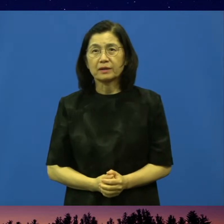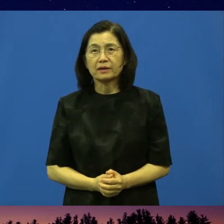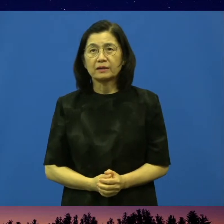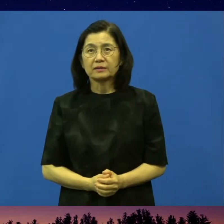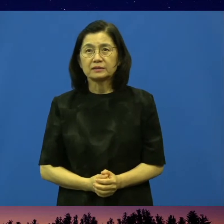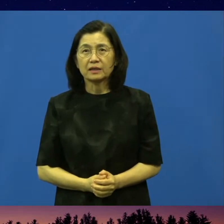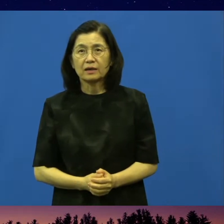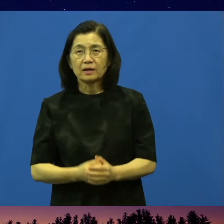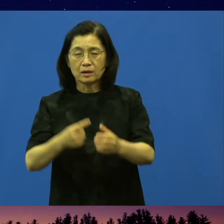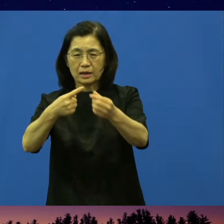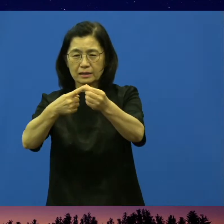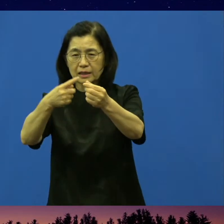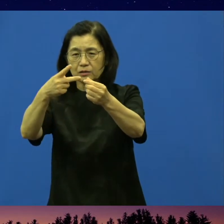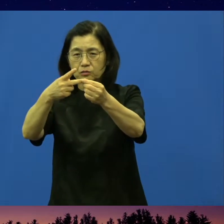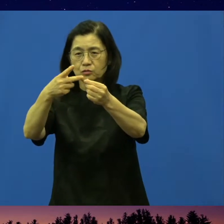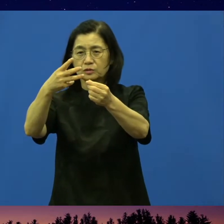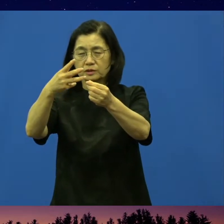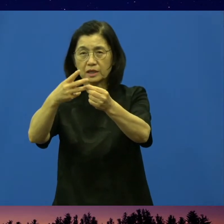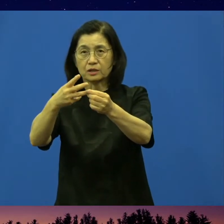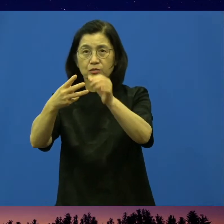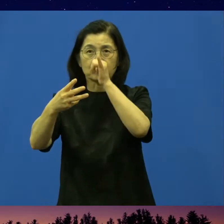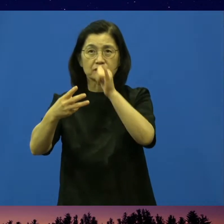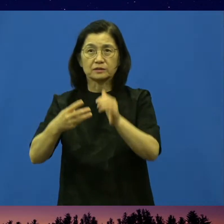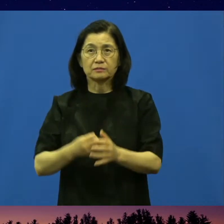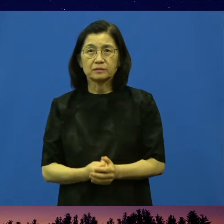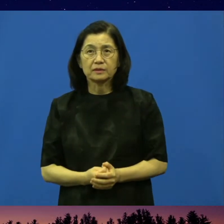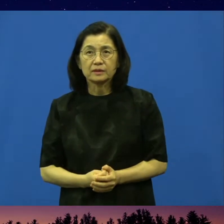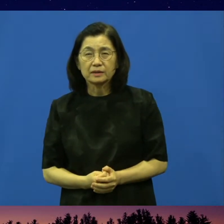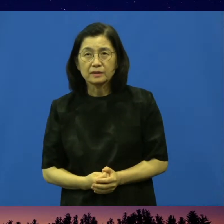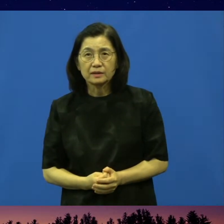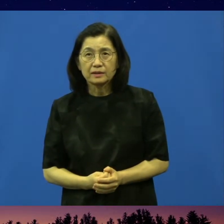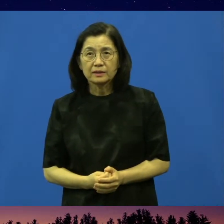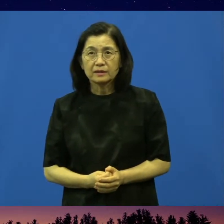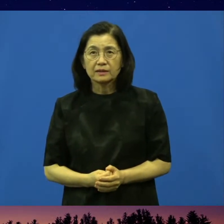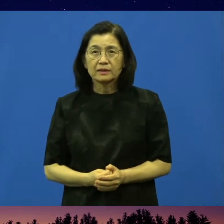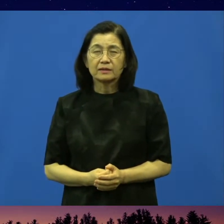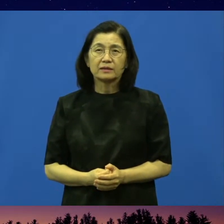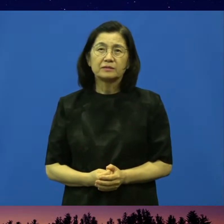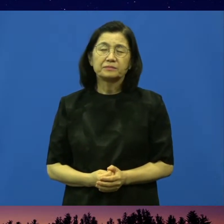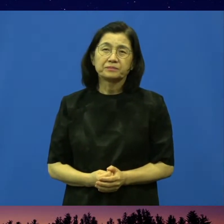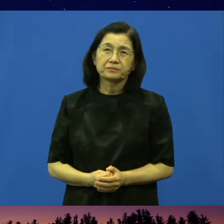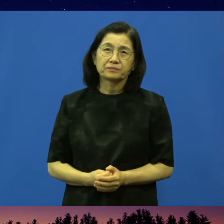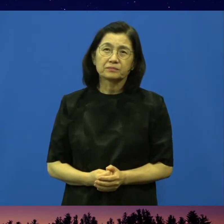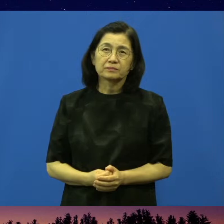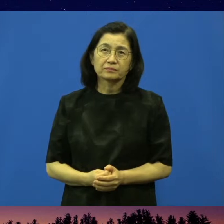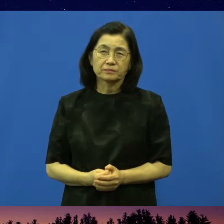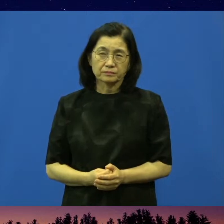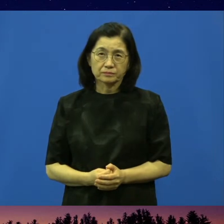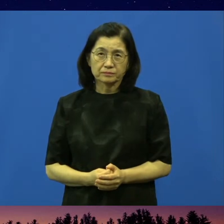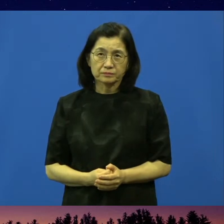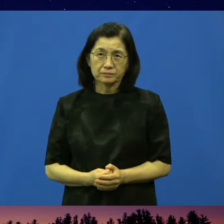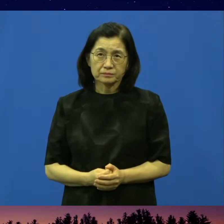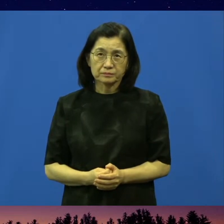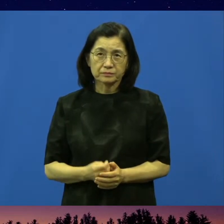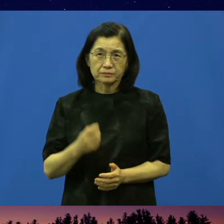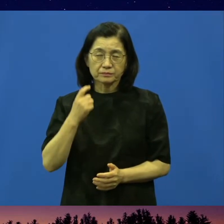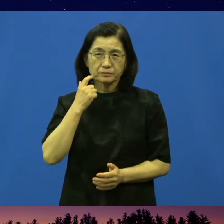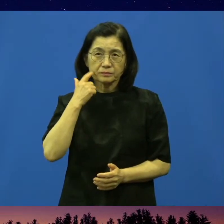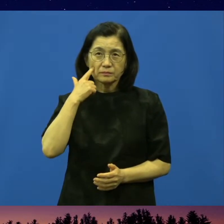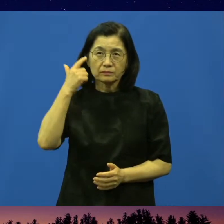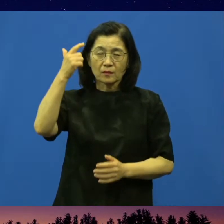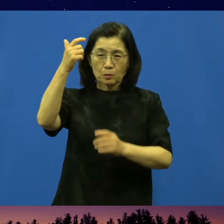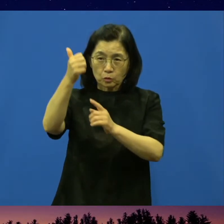부류. 제가 그저께 코스타의 젊은이들에게는 전반기와 하반기에 관한 얘기를